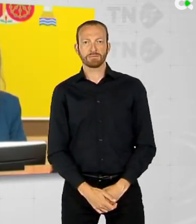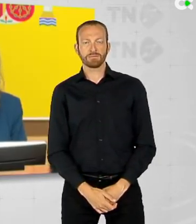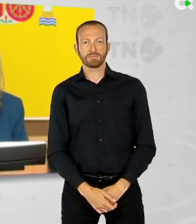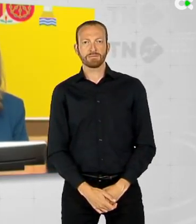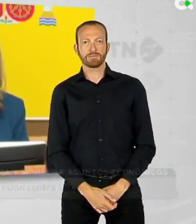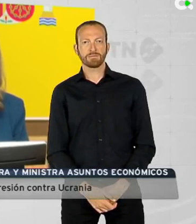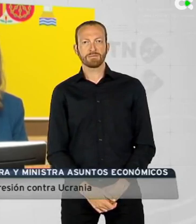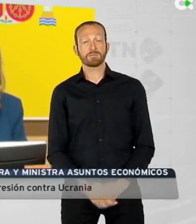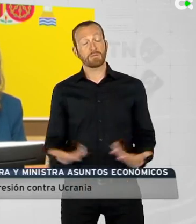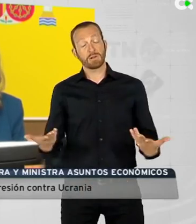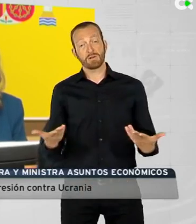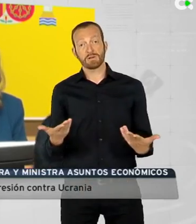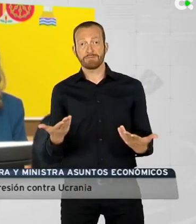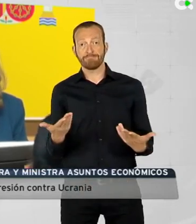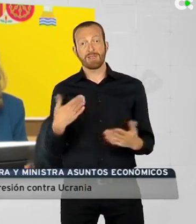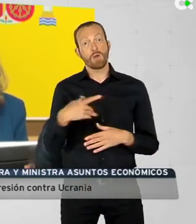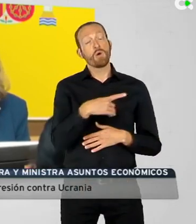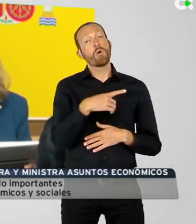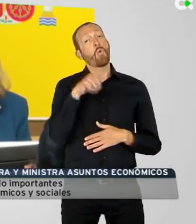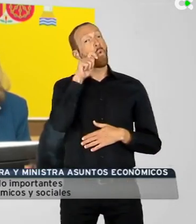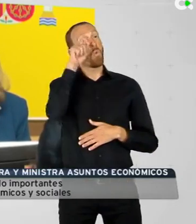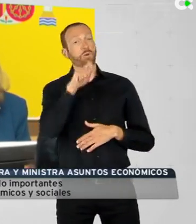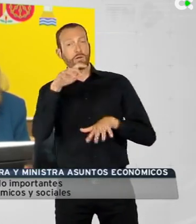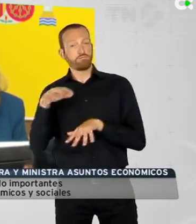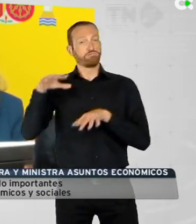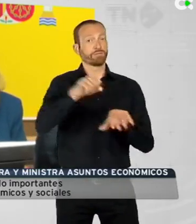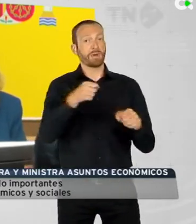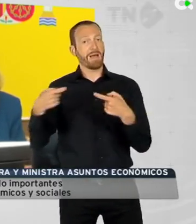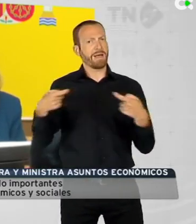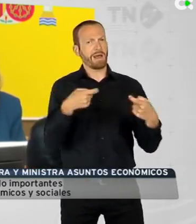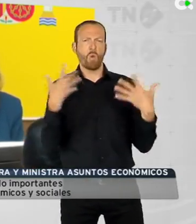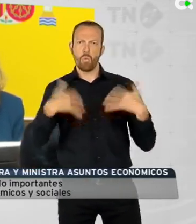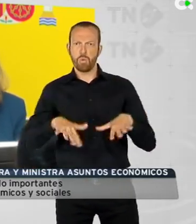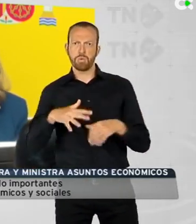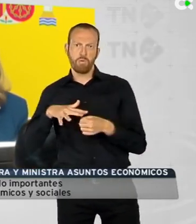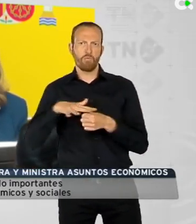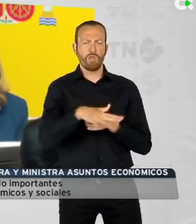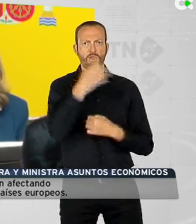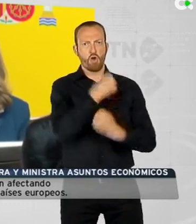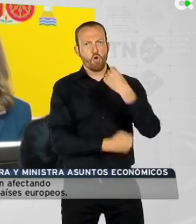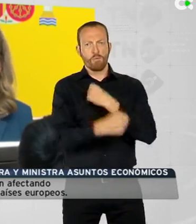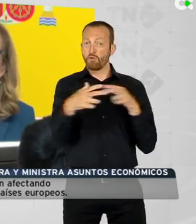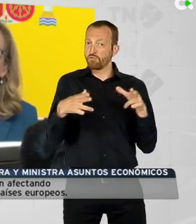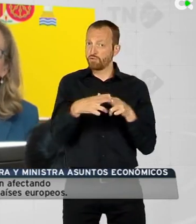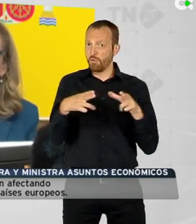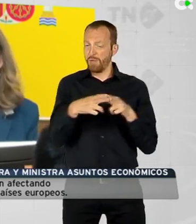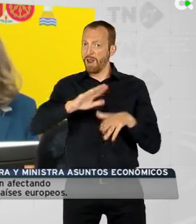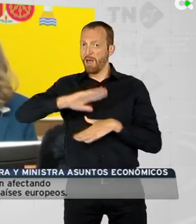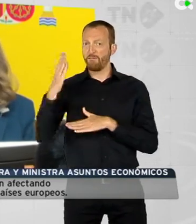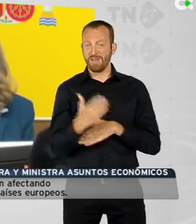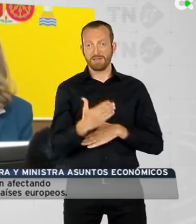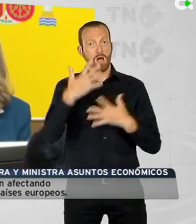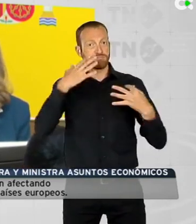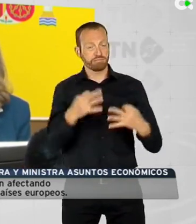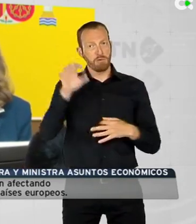La injustificada agresión contra Ucrania está teniendo importantes efectos económicos y sociales que están afectando a todos